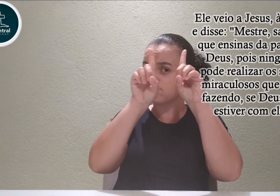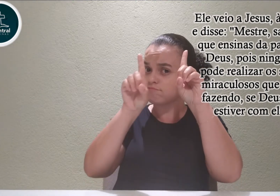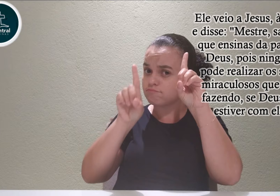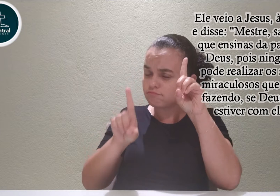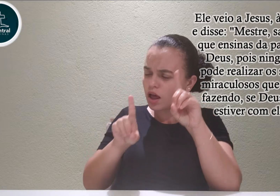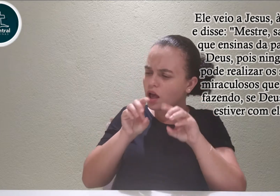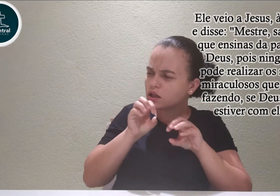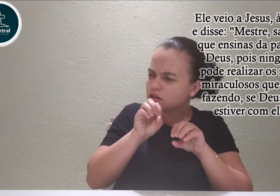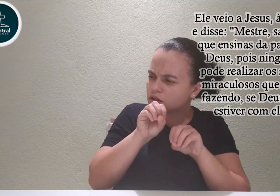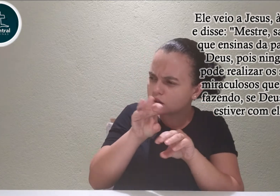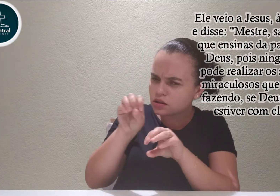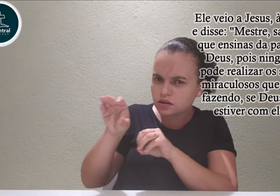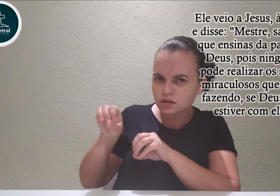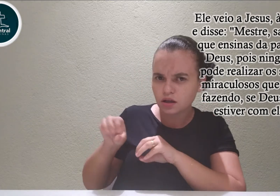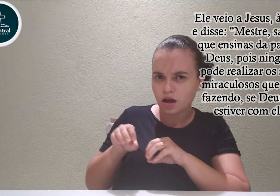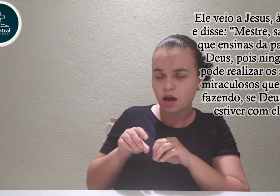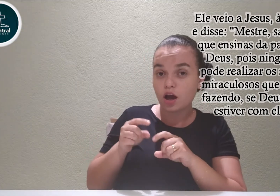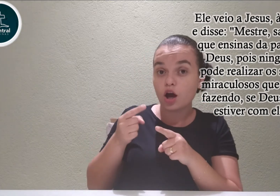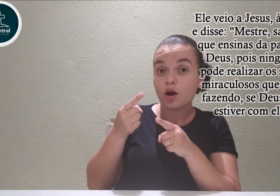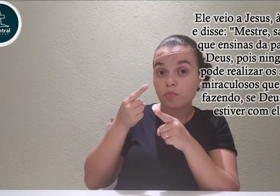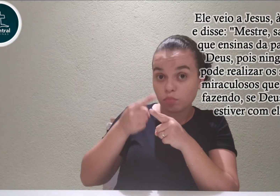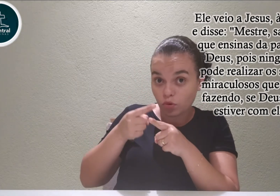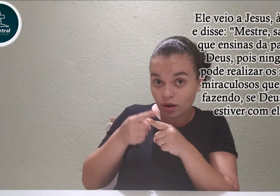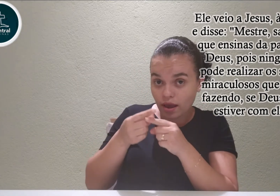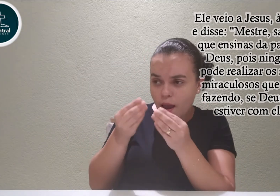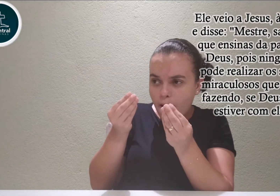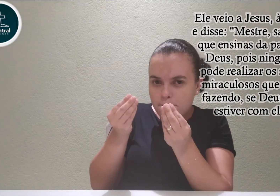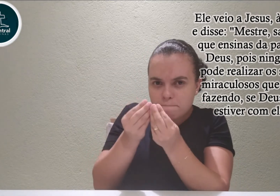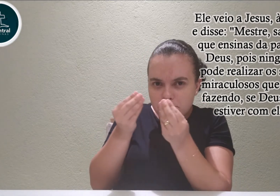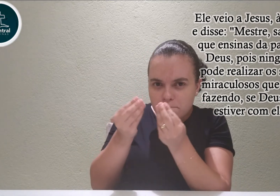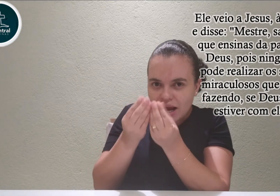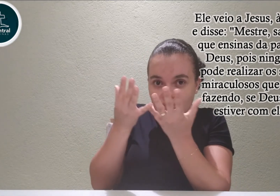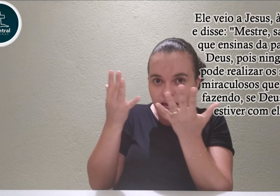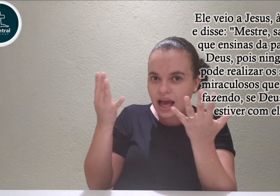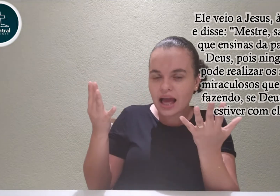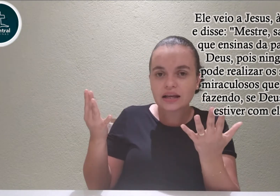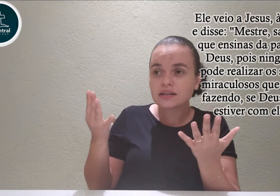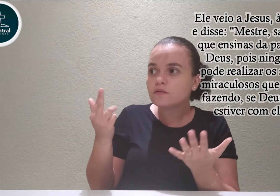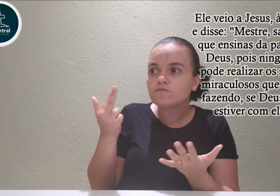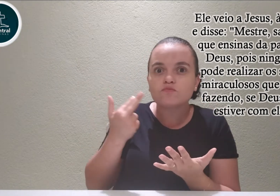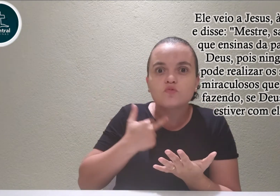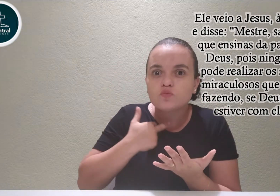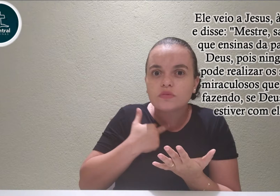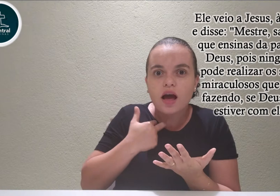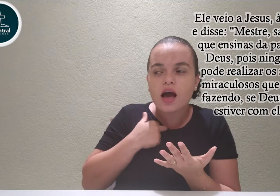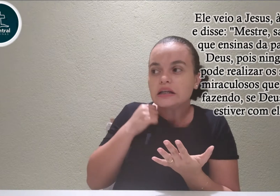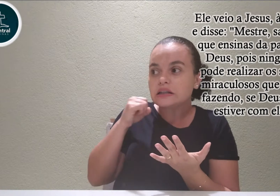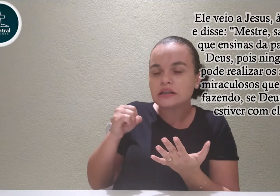Mestre, sabemos que ensinas da parte de Deus, pois ninguém